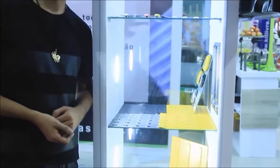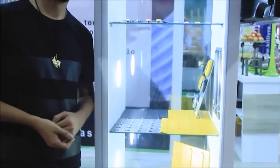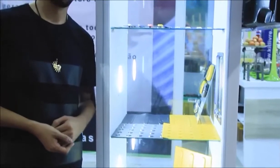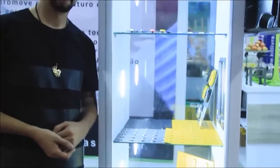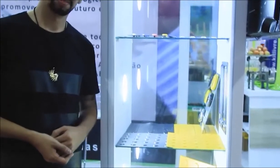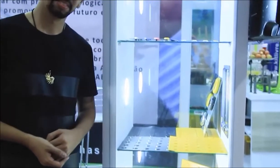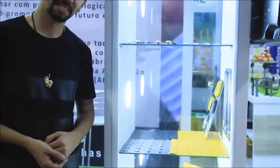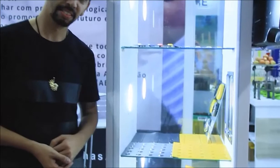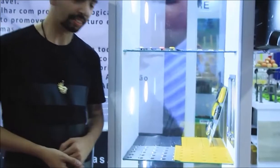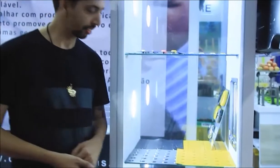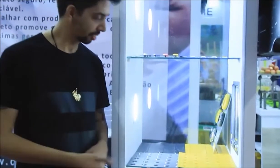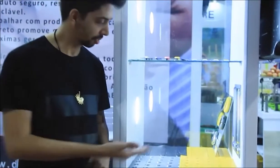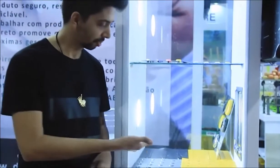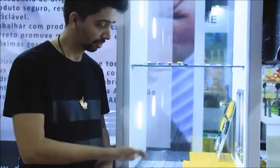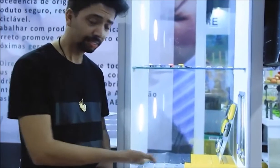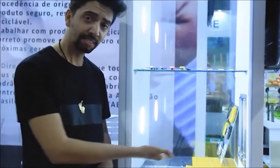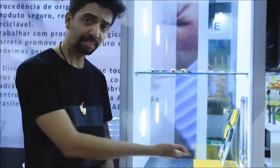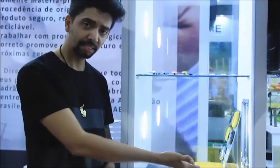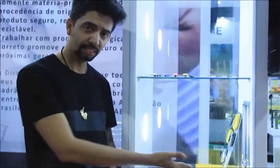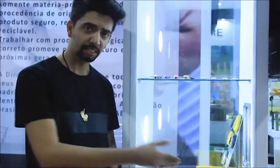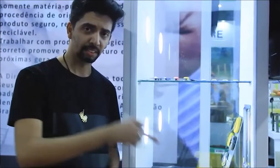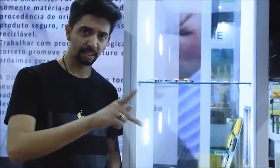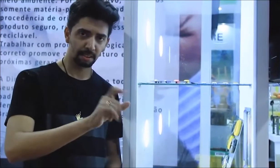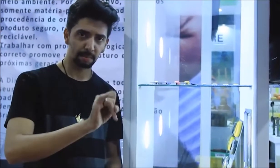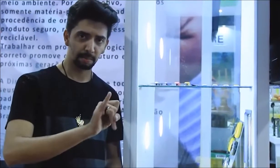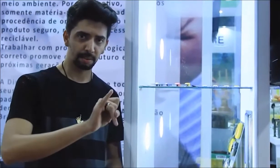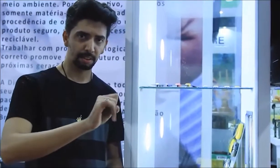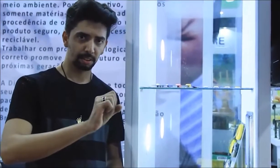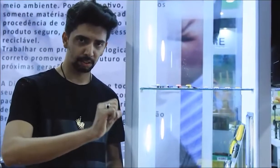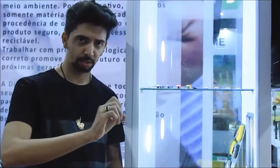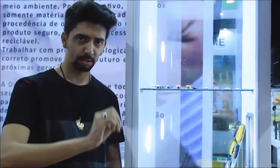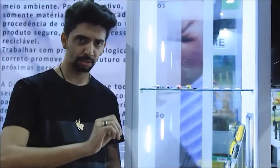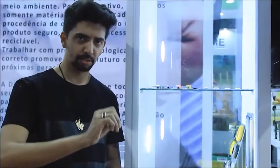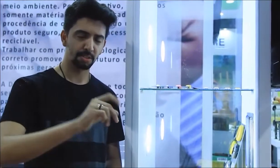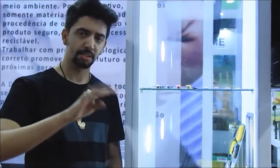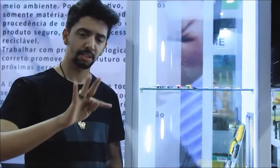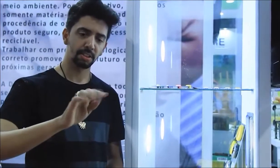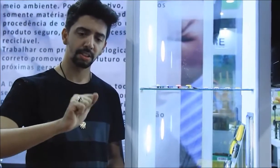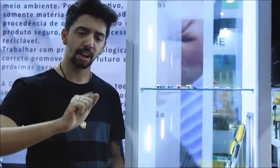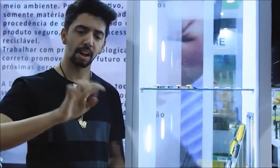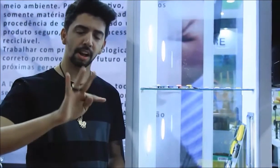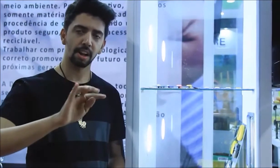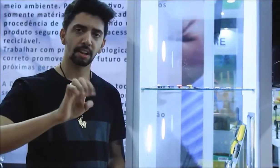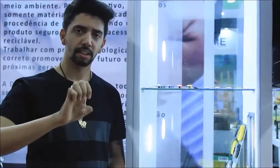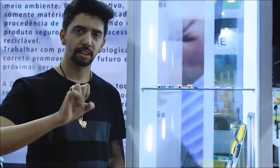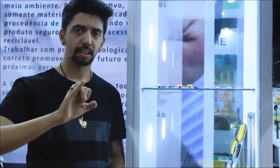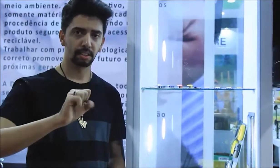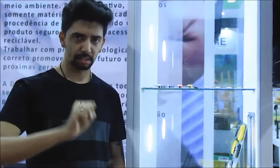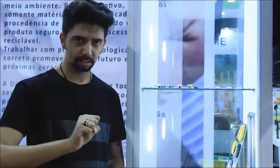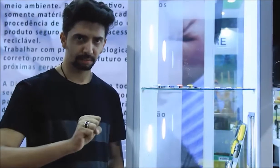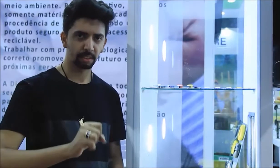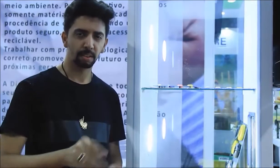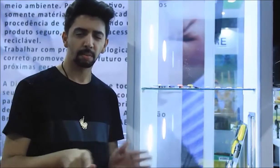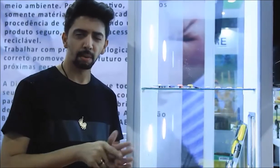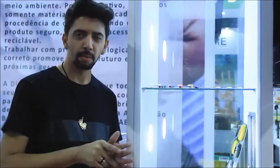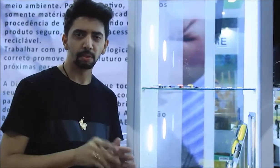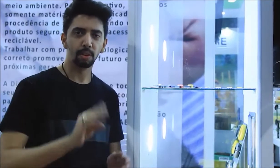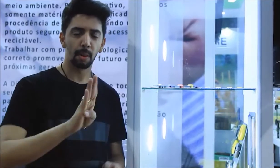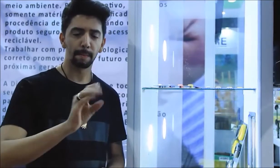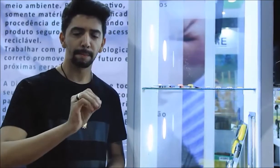Esses são os pisos táteis de borracha. Eles são, na verdade, 50%